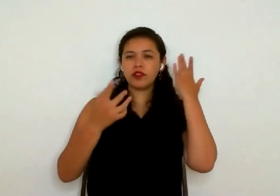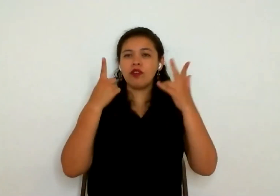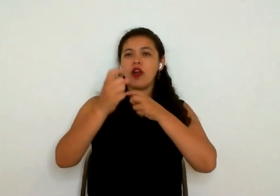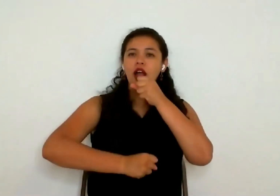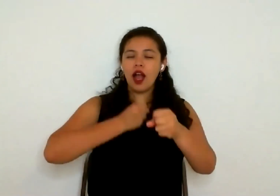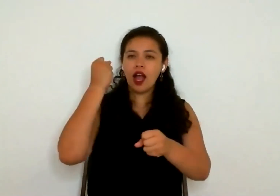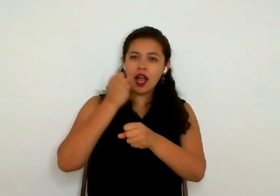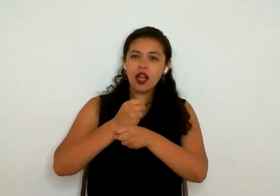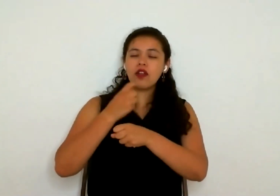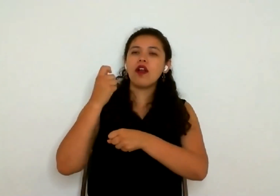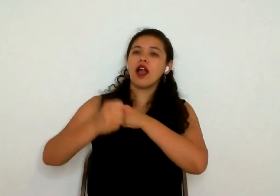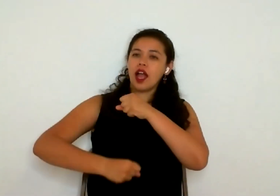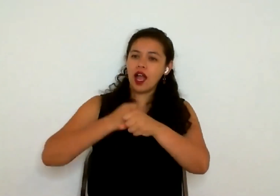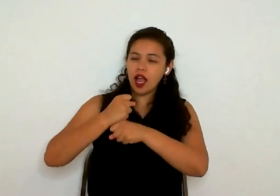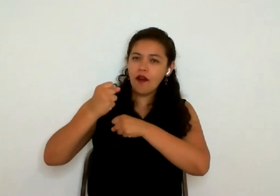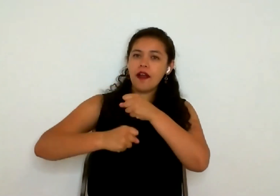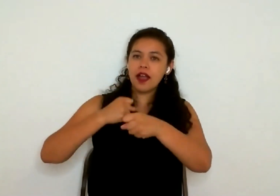año se tenía que actualizar